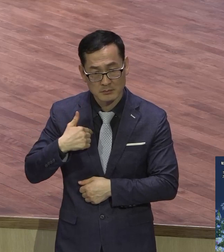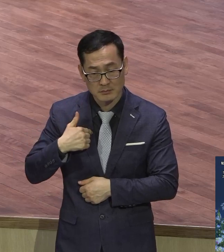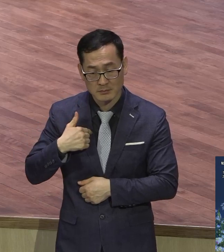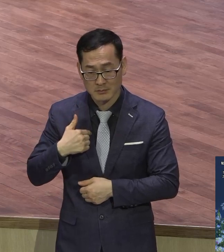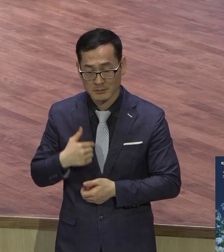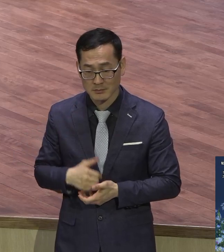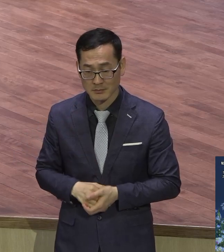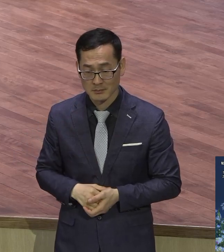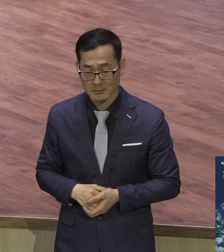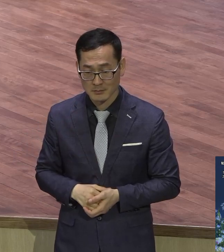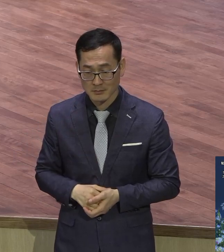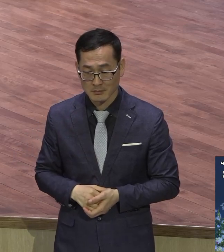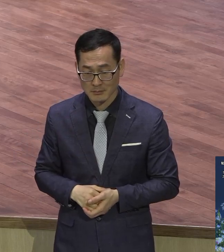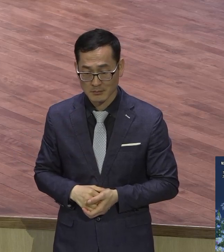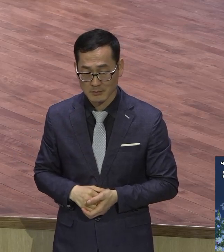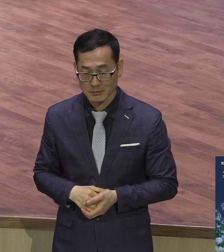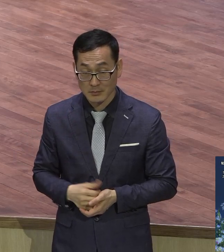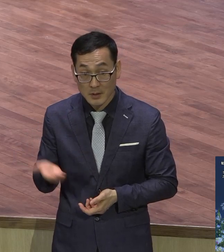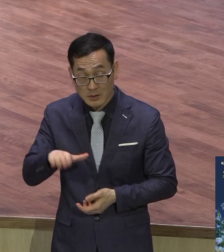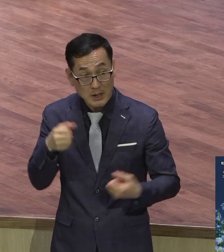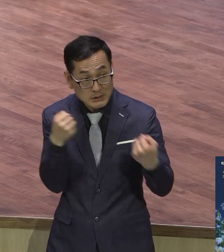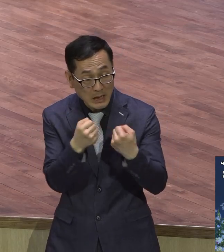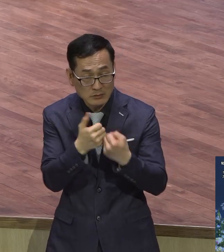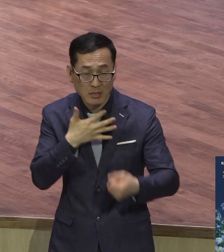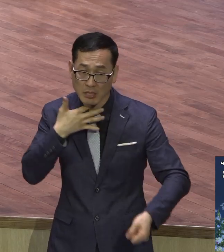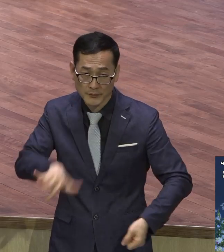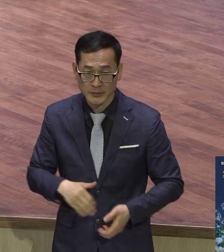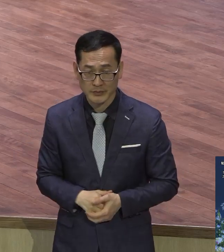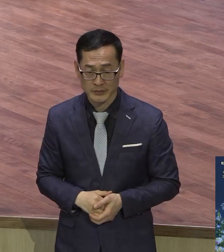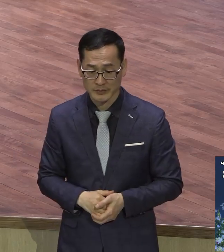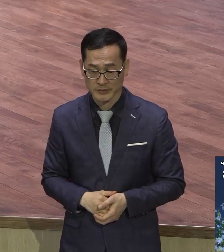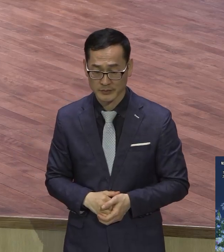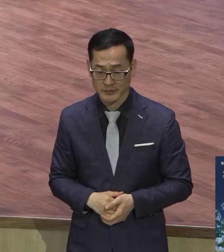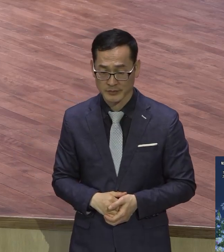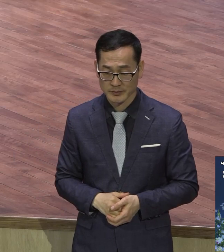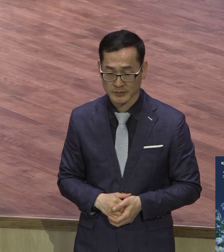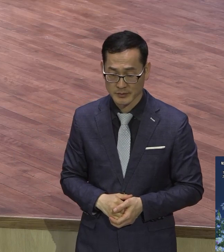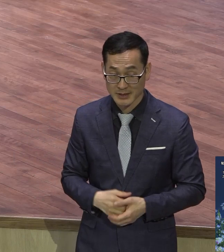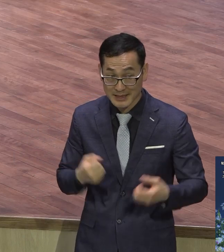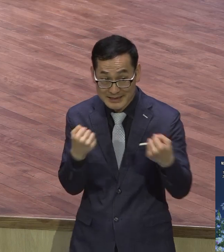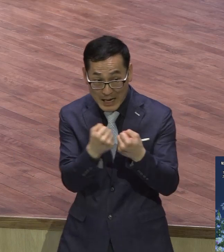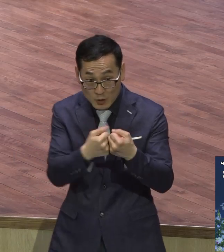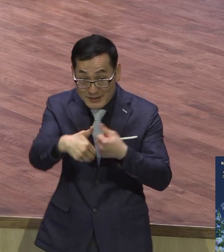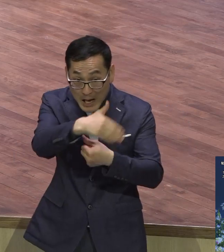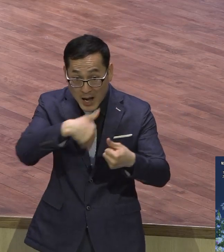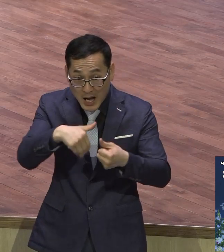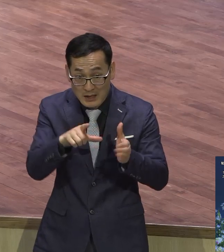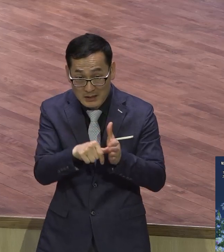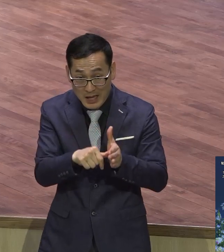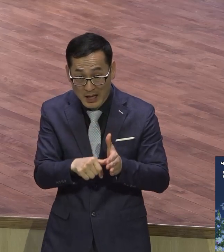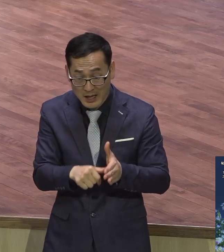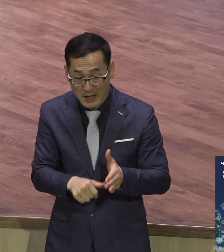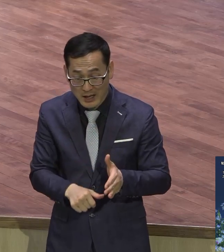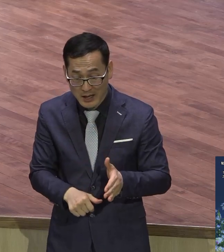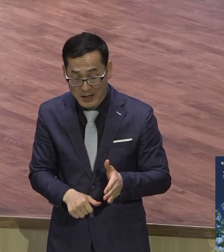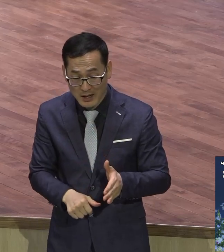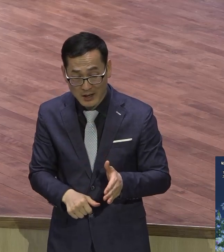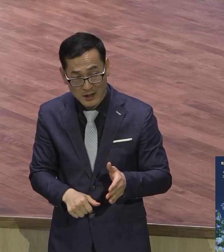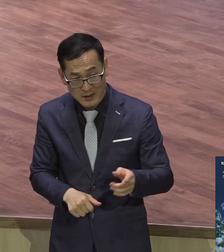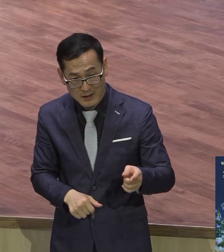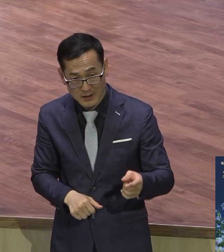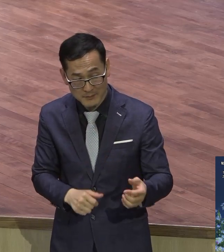뇌크살도 잡아본 적이 없어요. 싸울 일이 생기잖아요. 그렇게 싸울 일이 생길 때 그 사람이 사랑스럽고